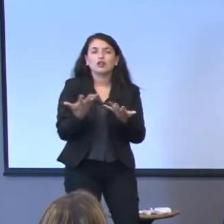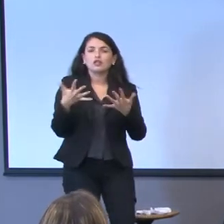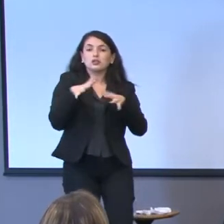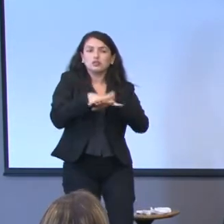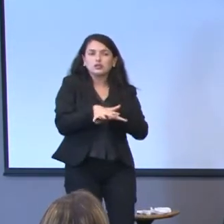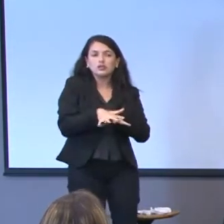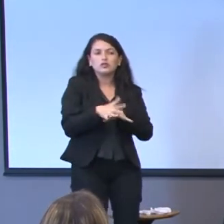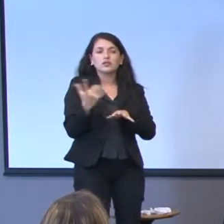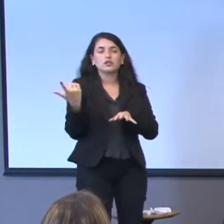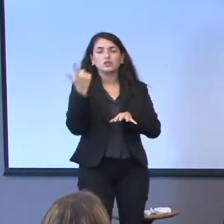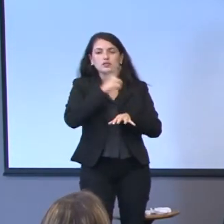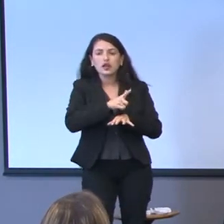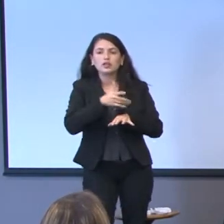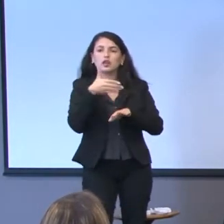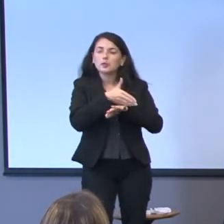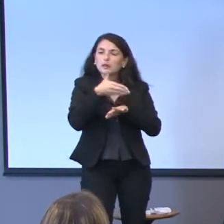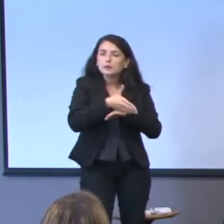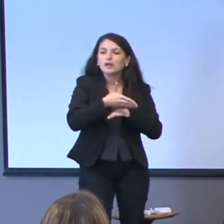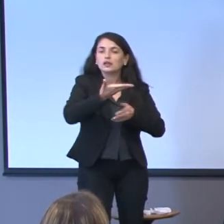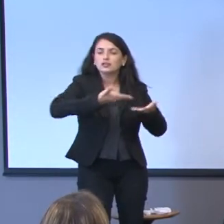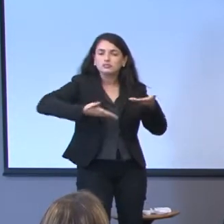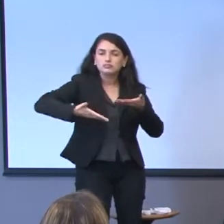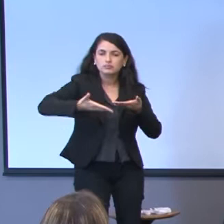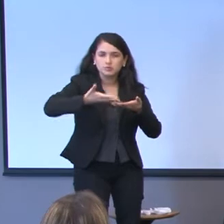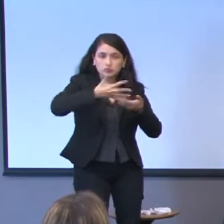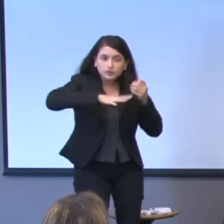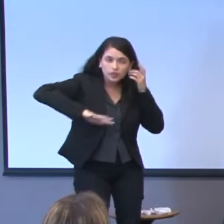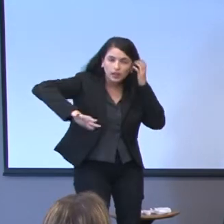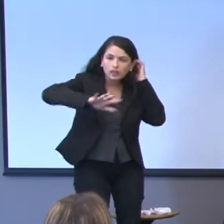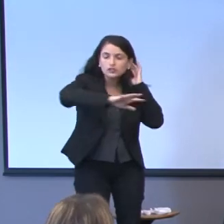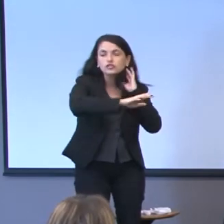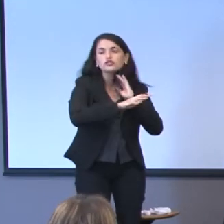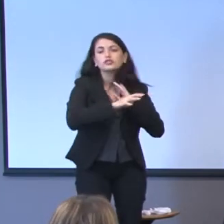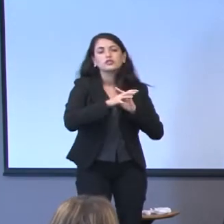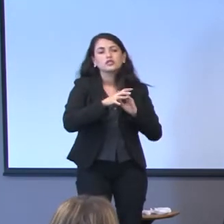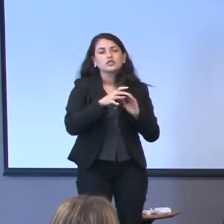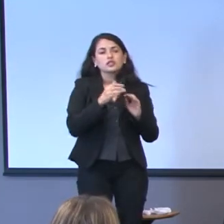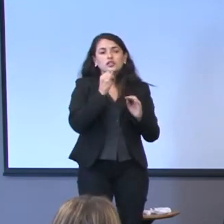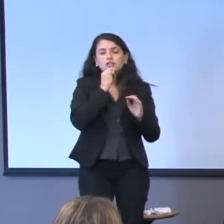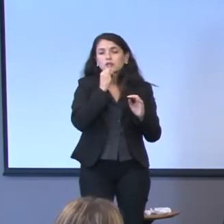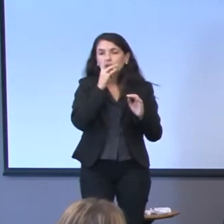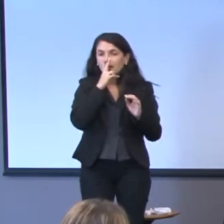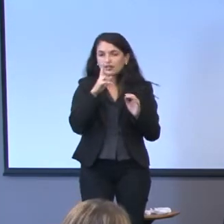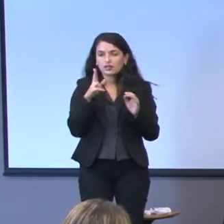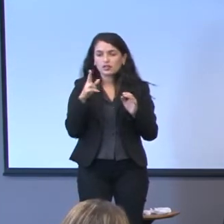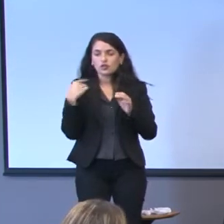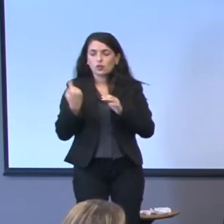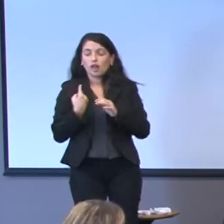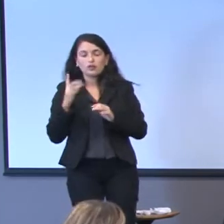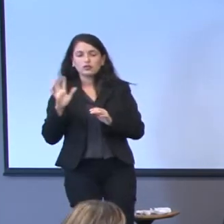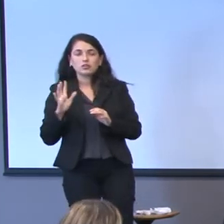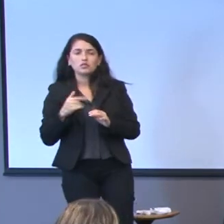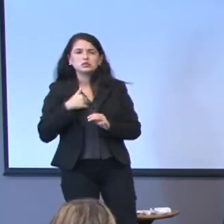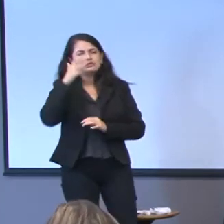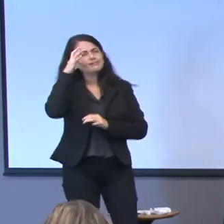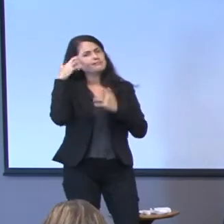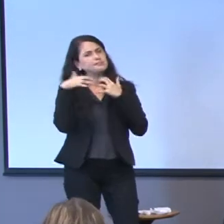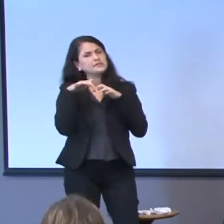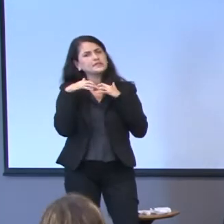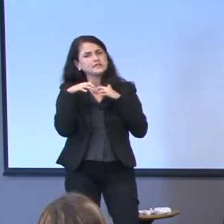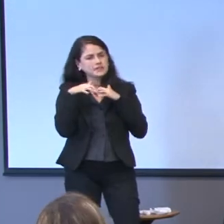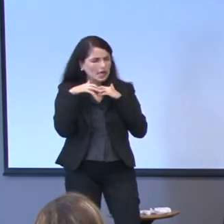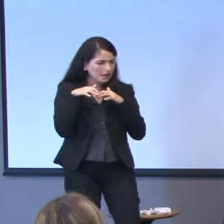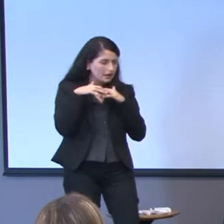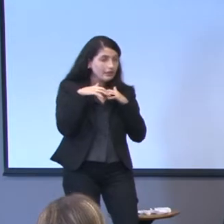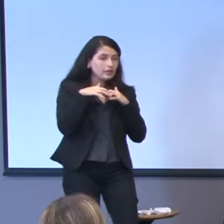você participa do ambiente de uma comunidade, você não está isolado, me fez pensar